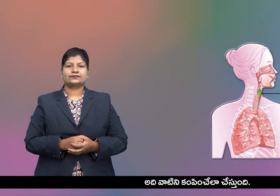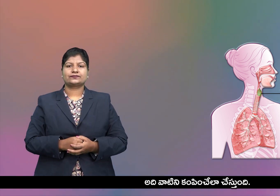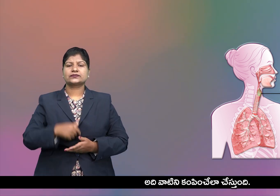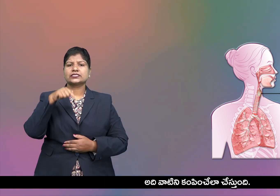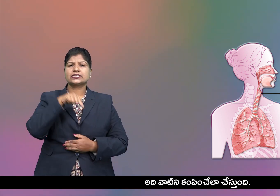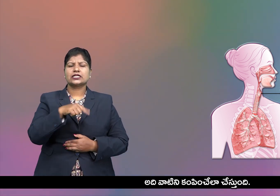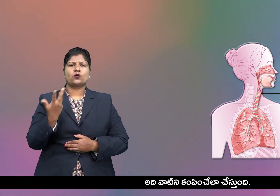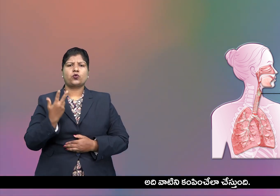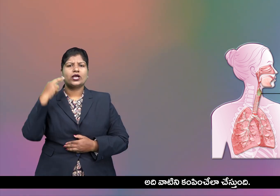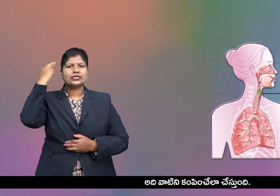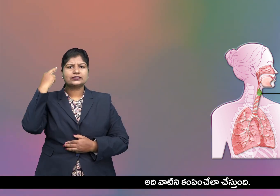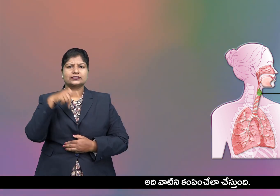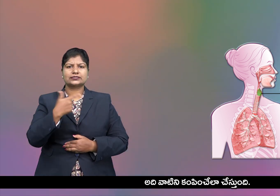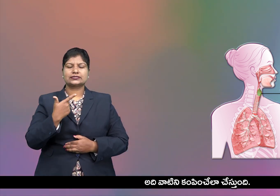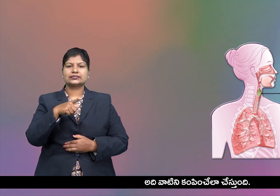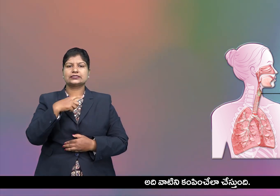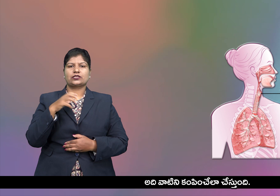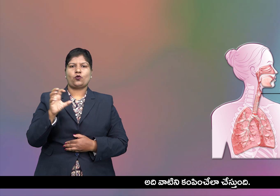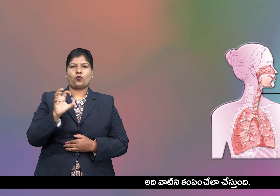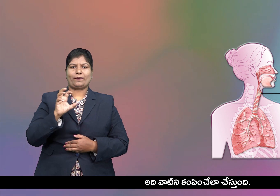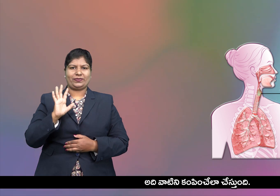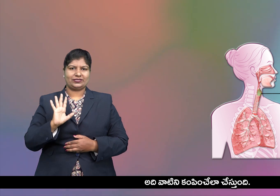అది వాటిని కంపించేలా చేస్తుంది.